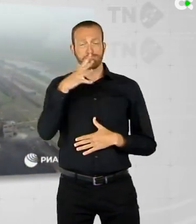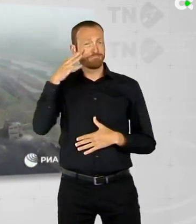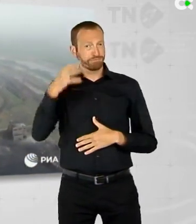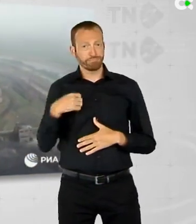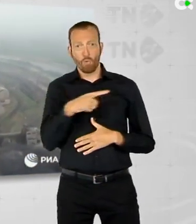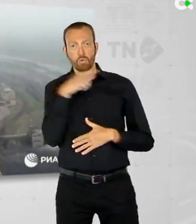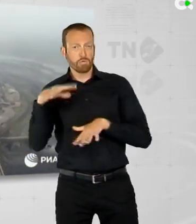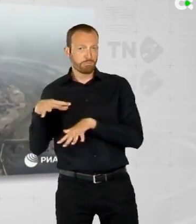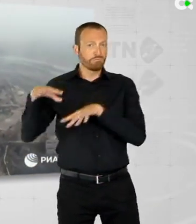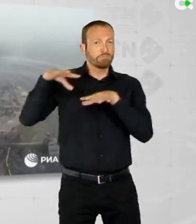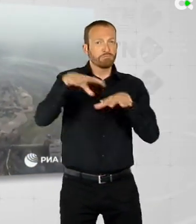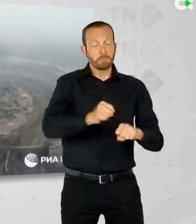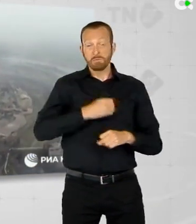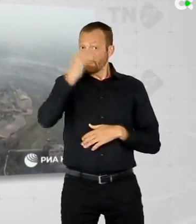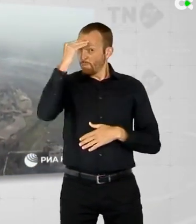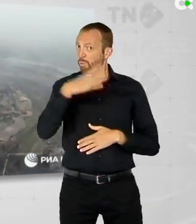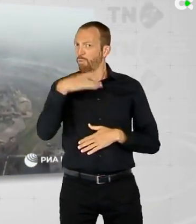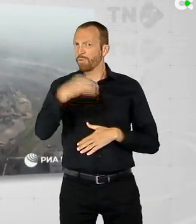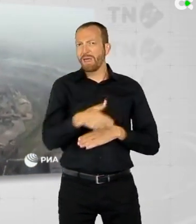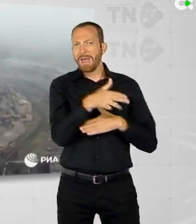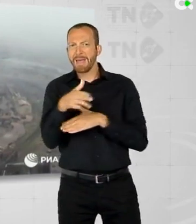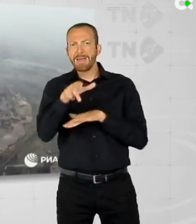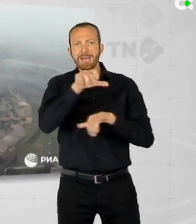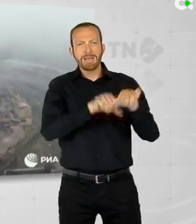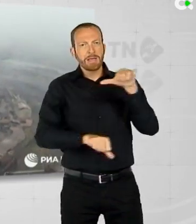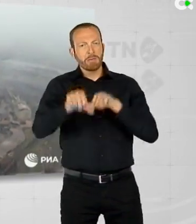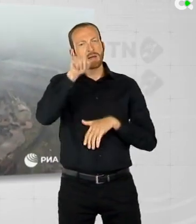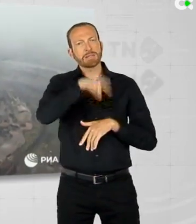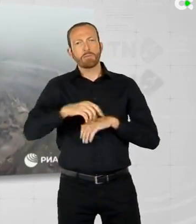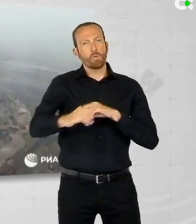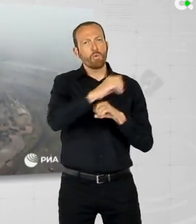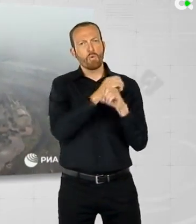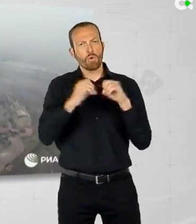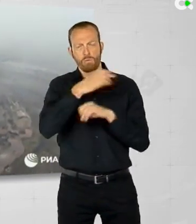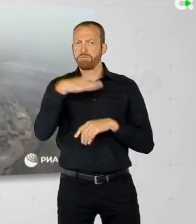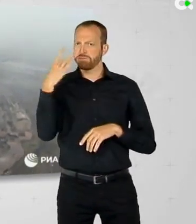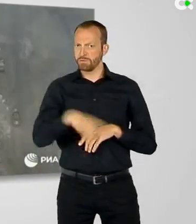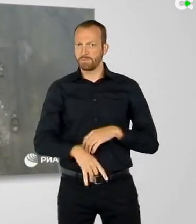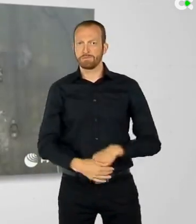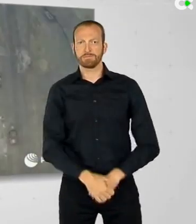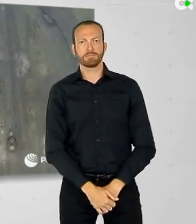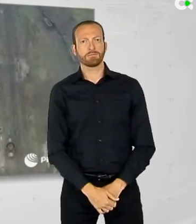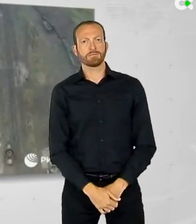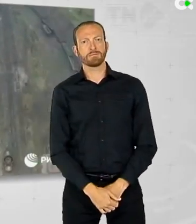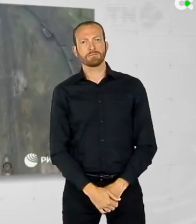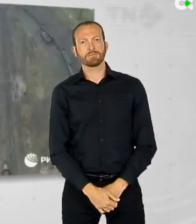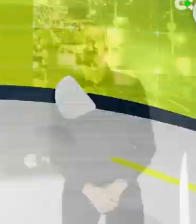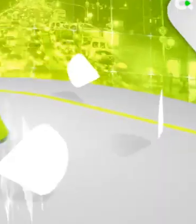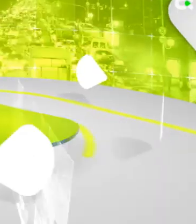una invasión en la que no se descarta del todo el uso de armas químicas y armamento nuclear.